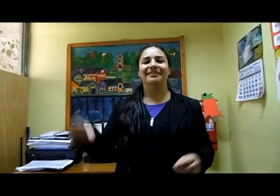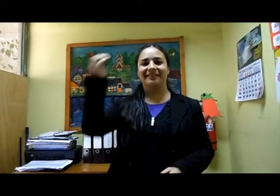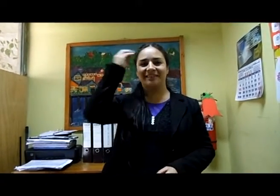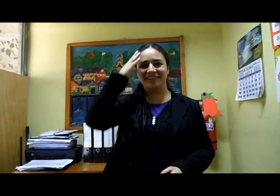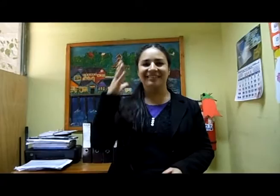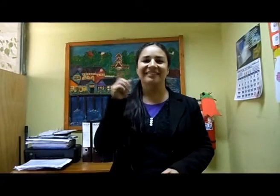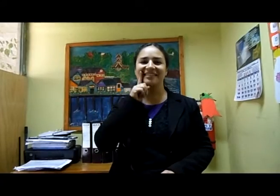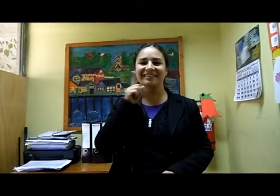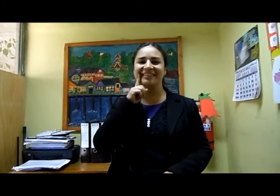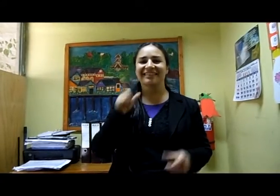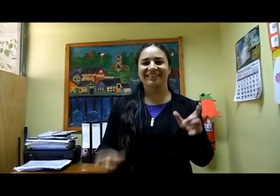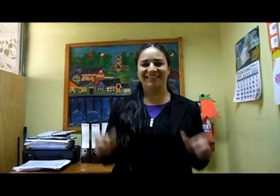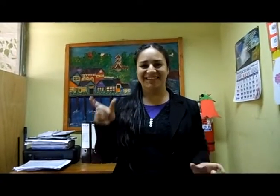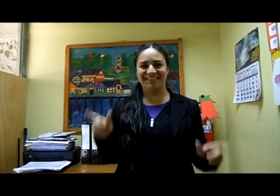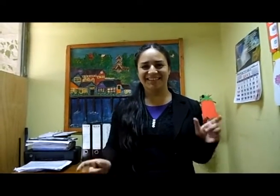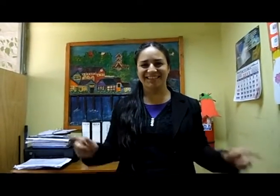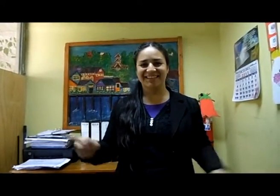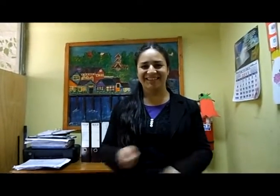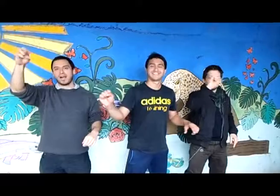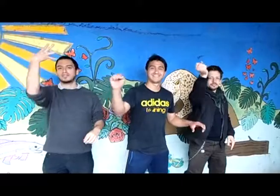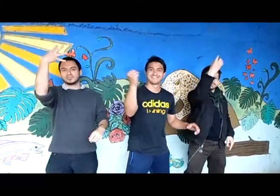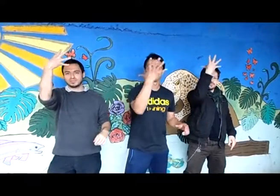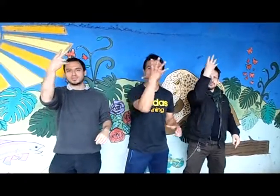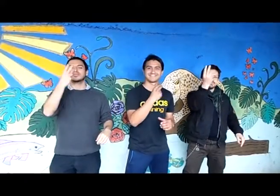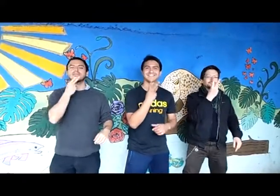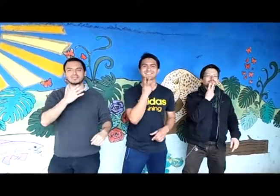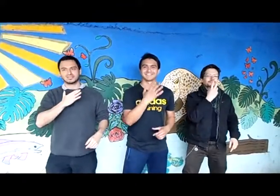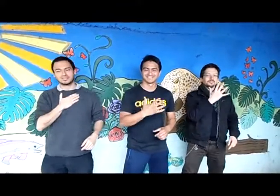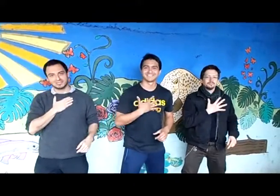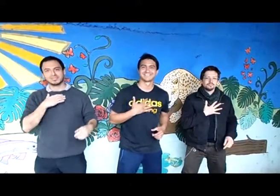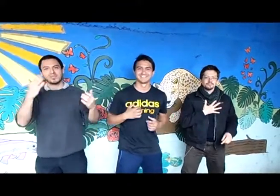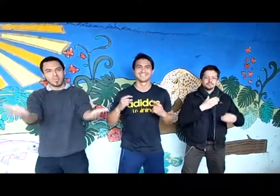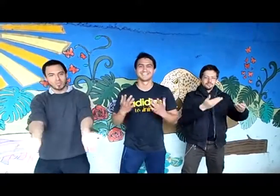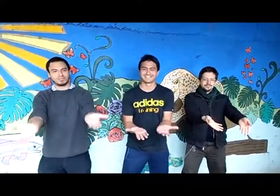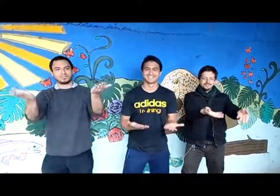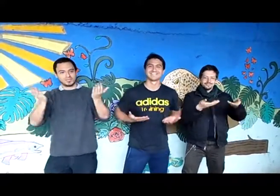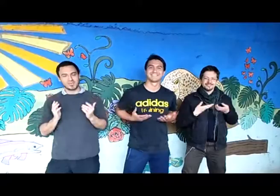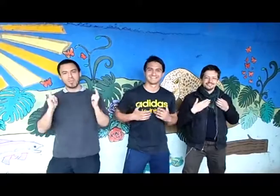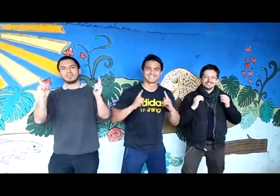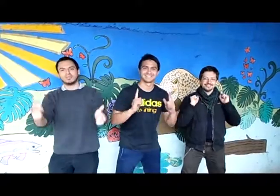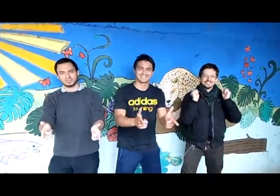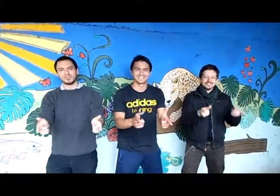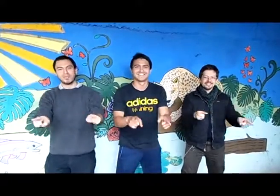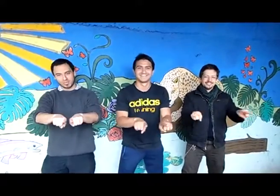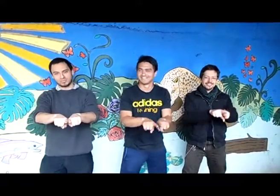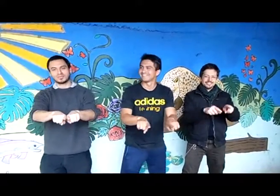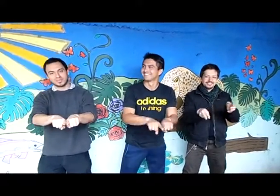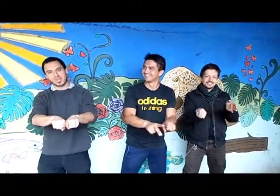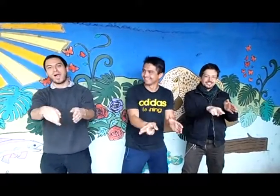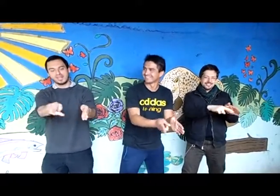las buenas luces que tiene la gente, que me iluminan la vida y me regalan mi suerte. Como